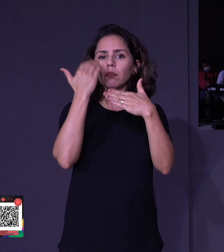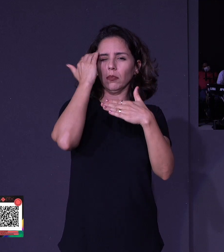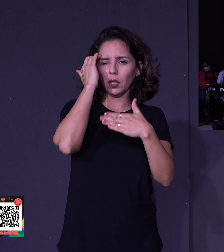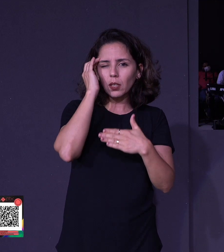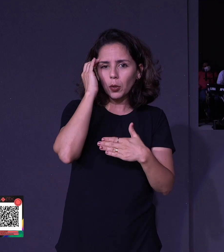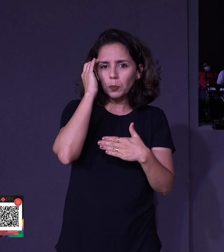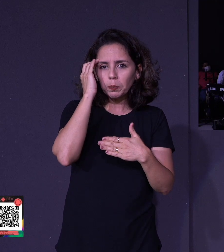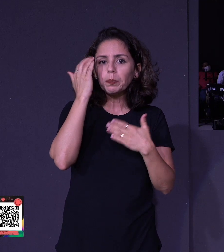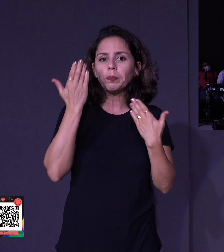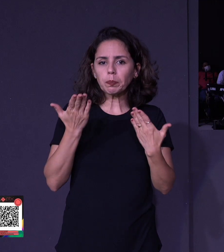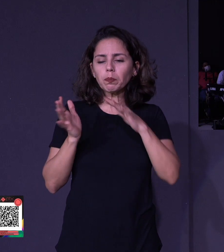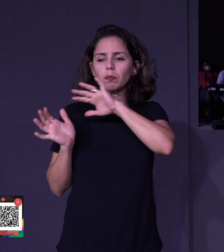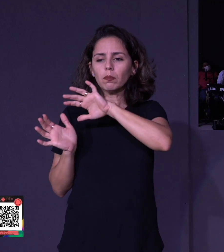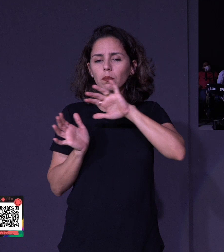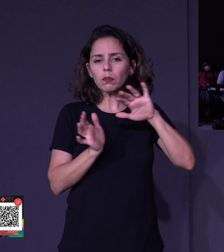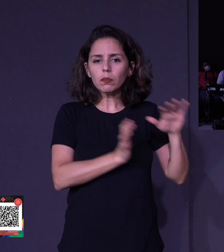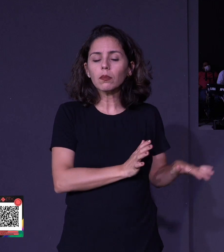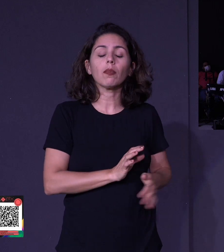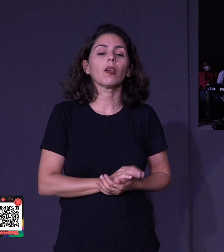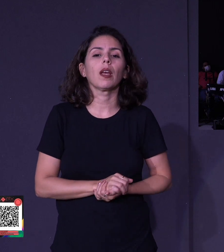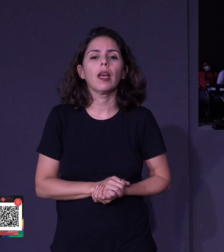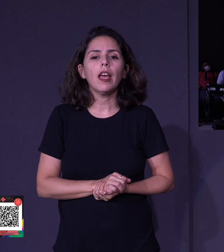demonstre carinho por meio de contatos físicos.